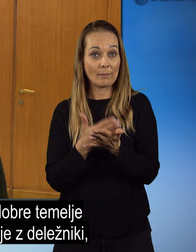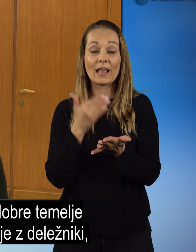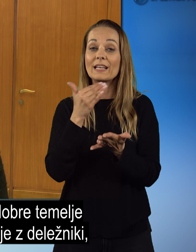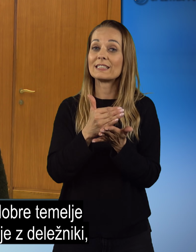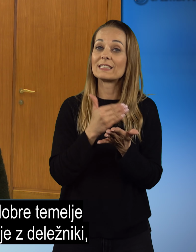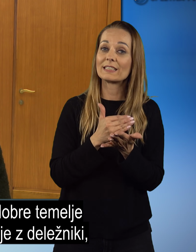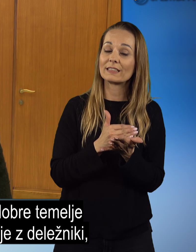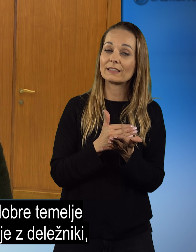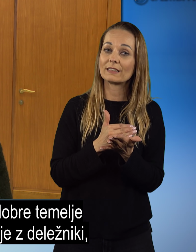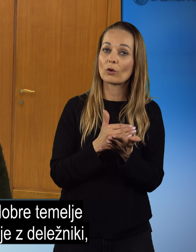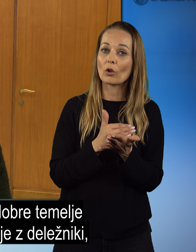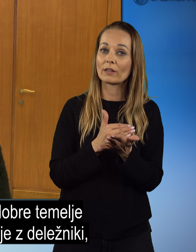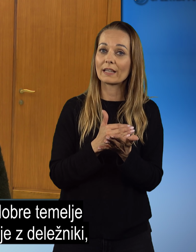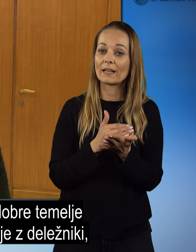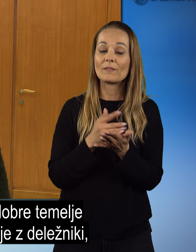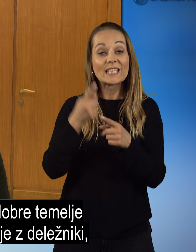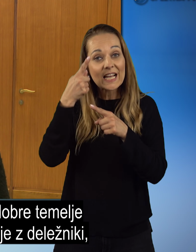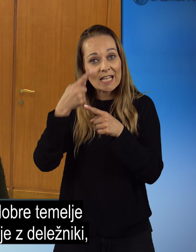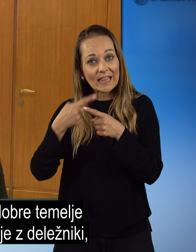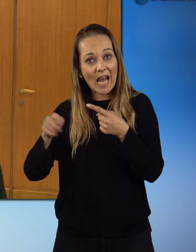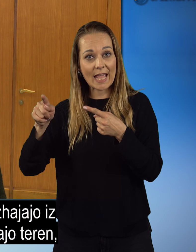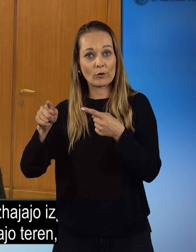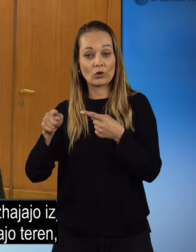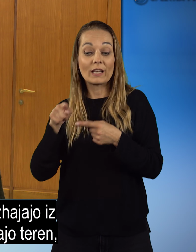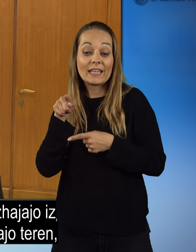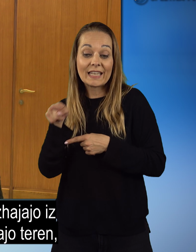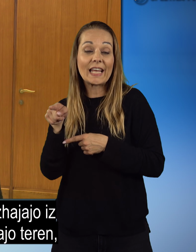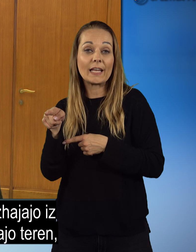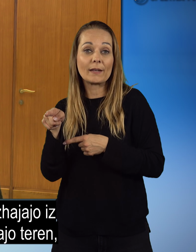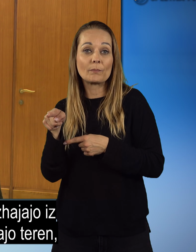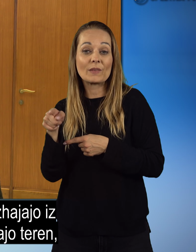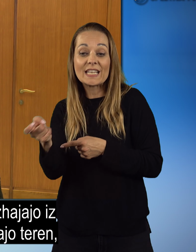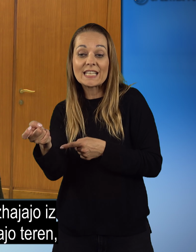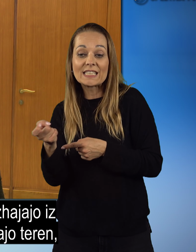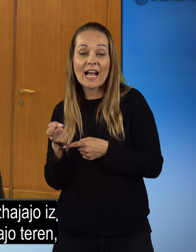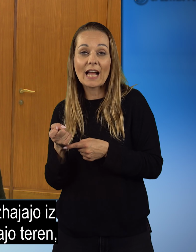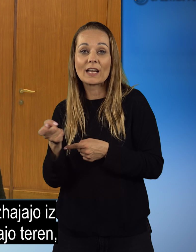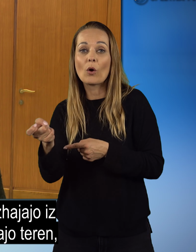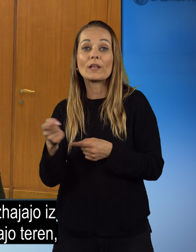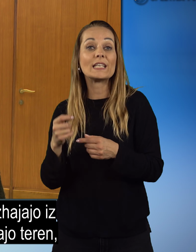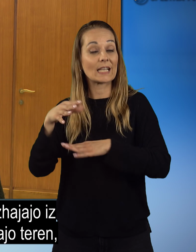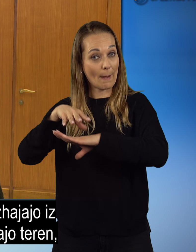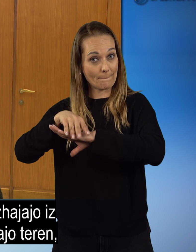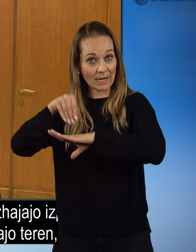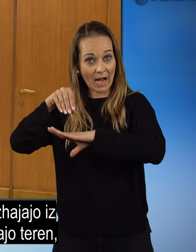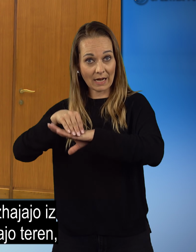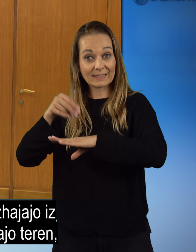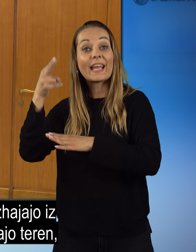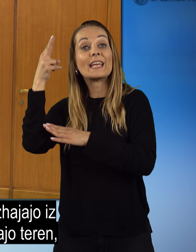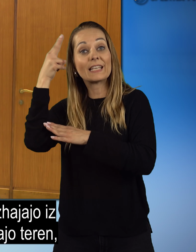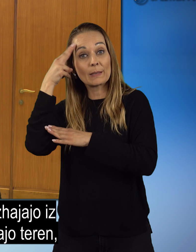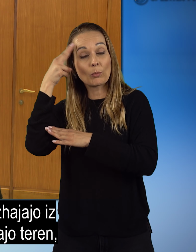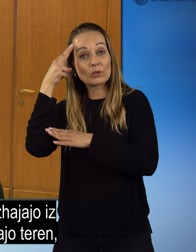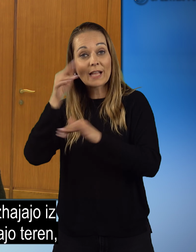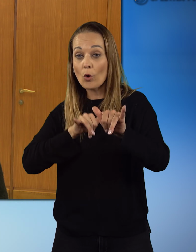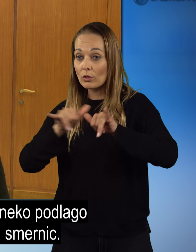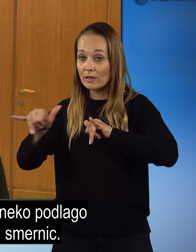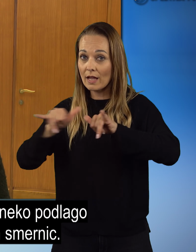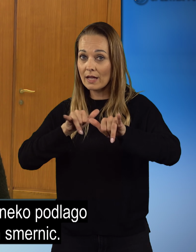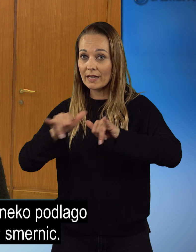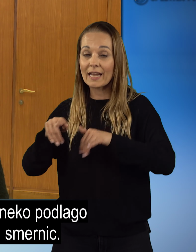sistemske zakonodaje z deležniki, ki pravzaprav izhajajo iz prakse, ki poznajo